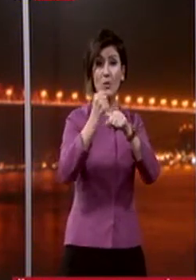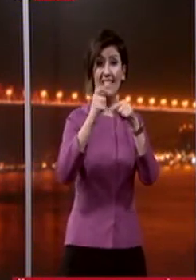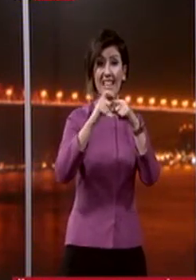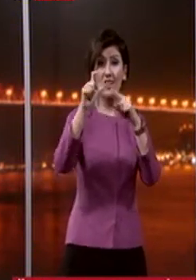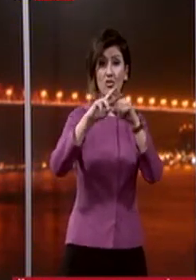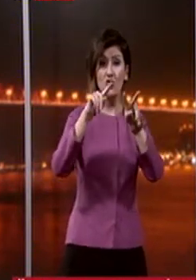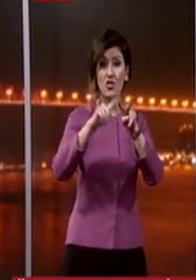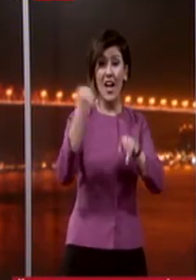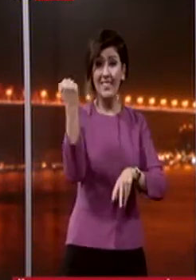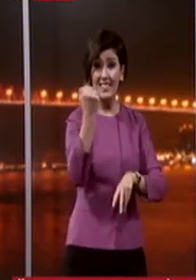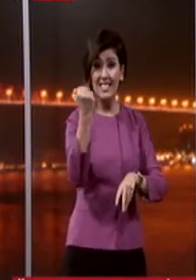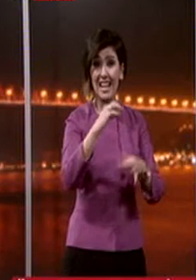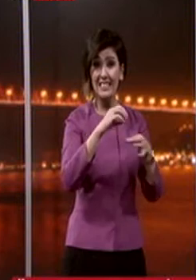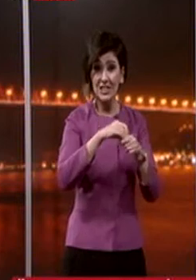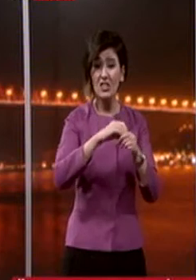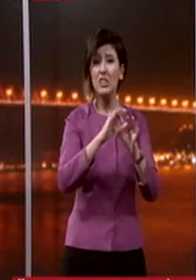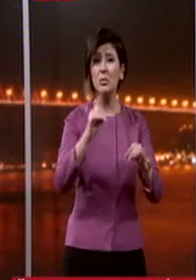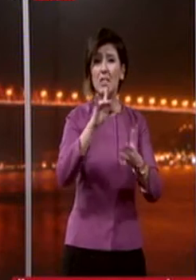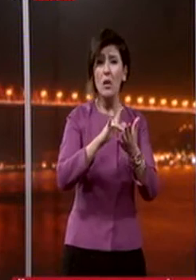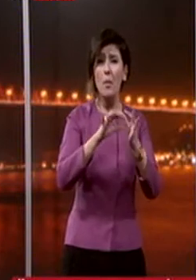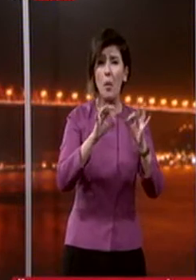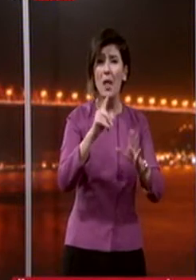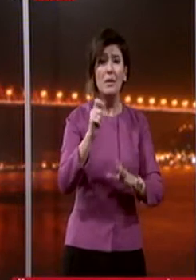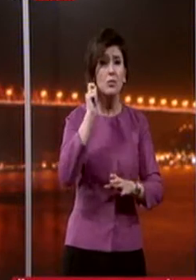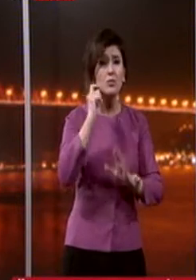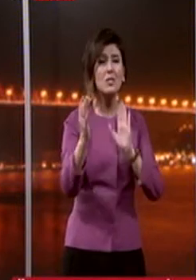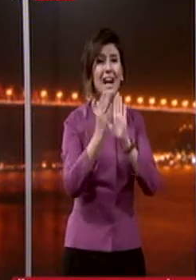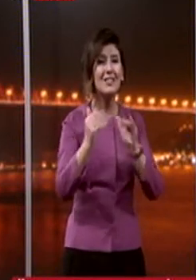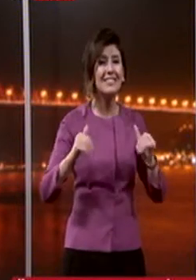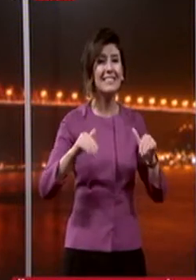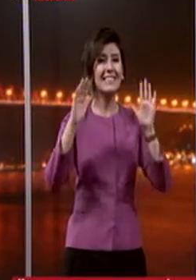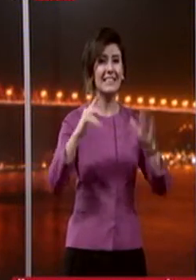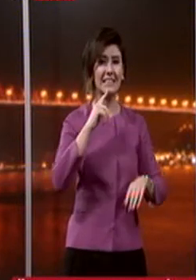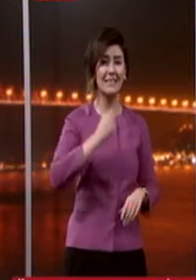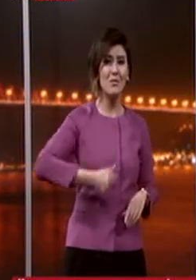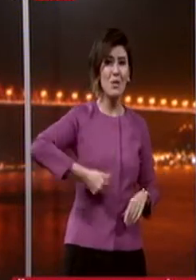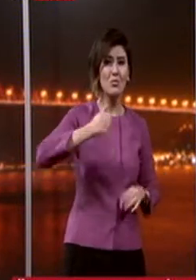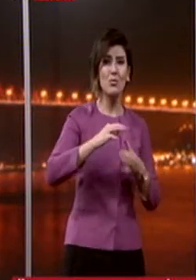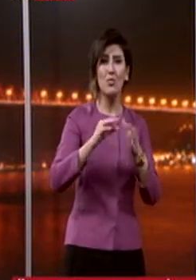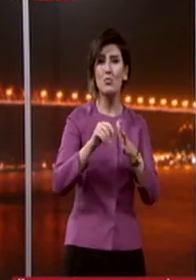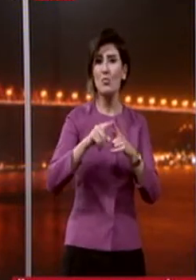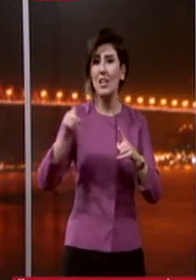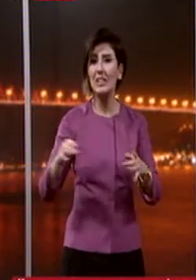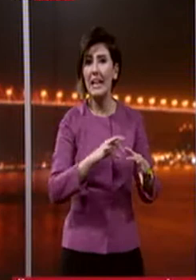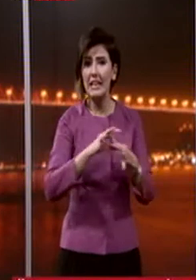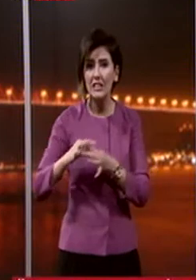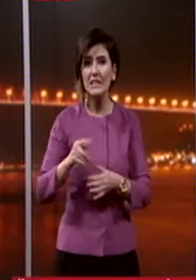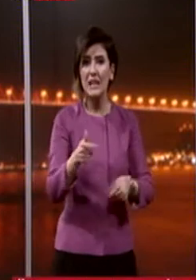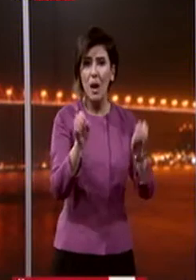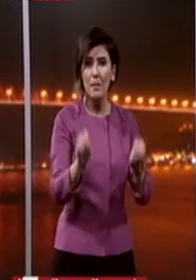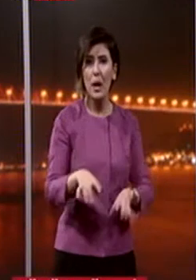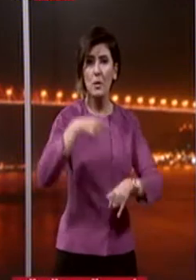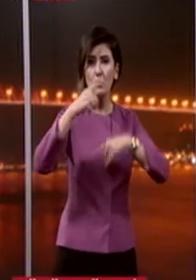Özgecan Aslan'ın cinayeti için hiçbir ceza böyle bir suçun karşılığı değildir dedi. Başbakan, çözüm sürecine ilişkin silah